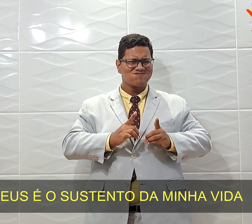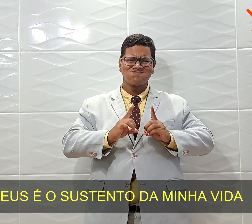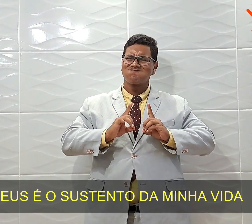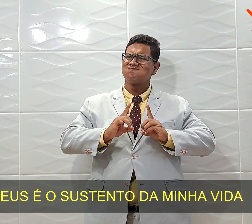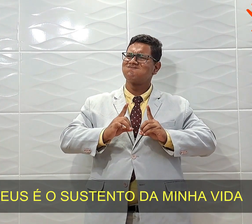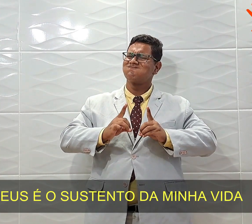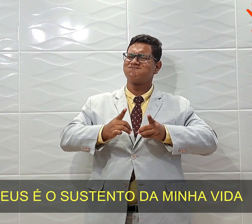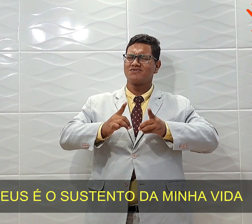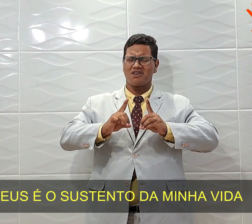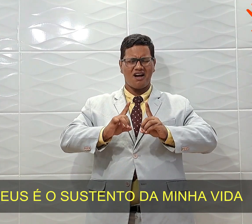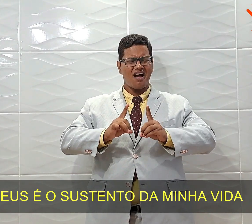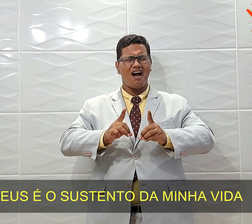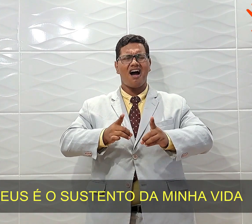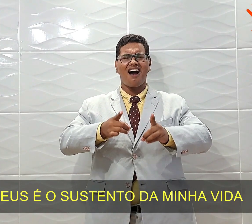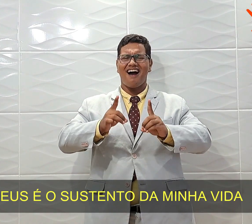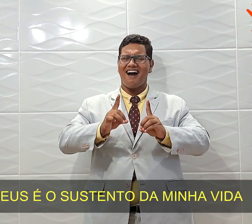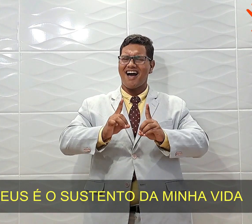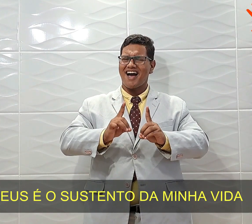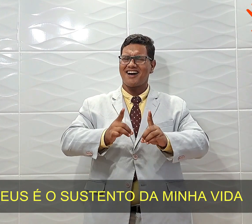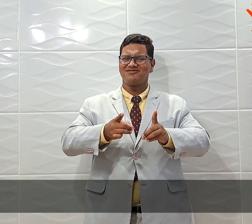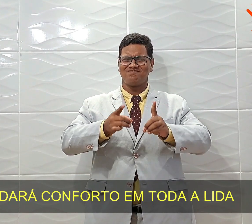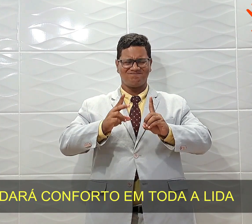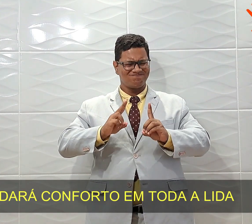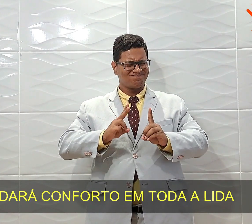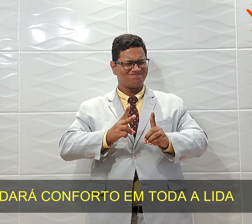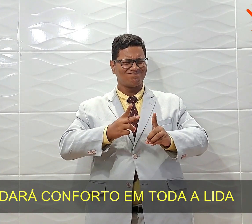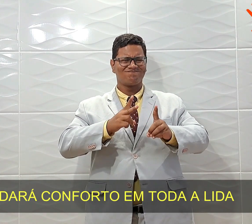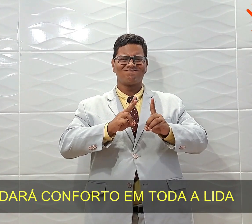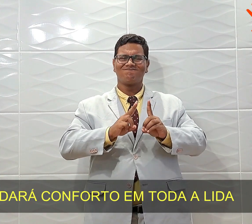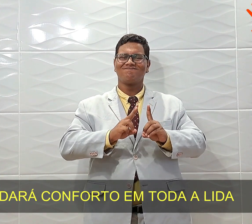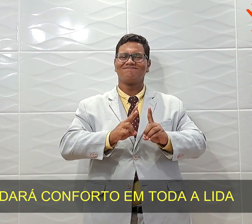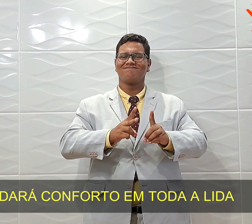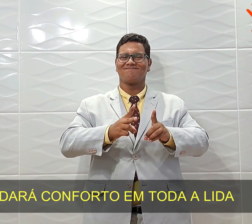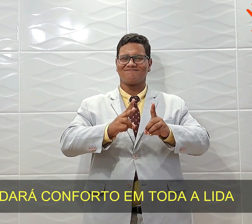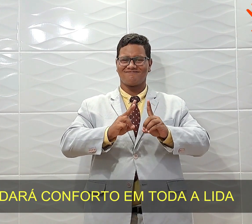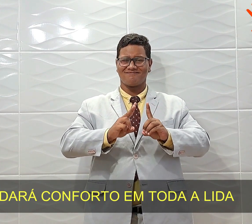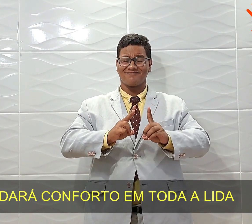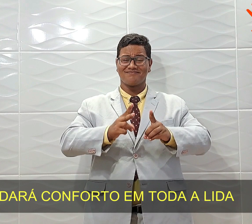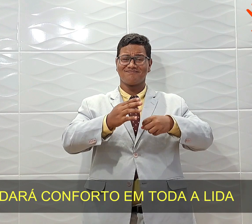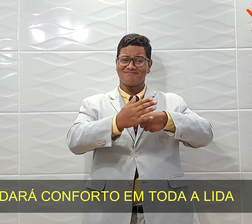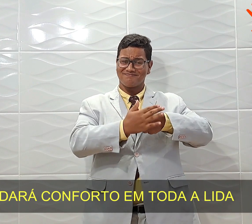minha vida Dará conforto,